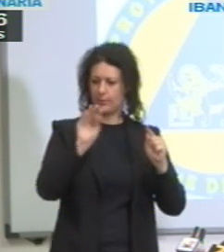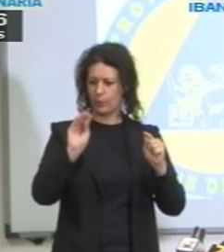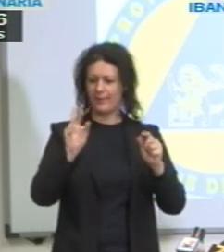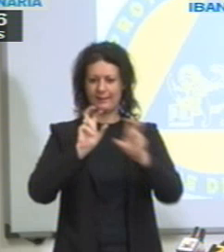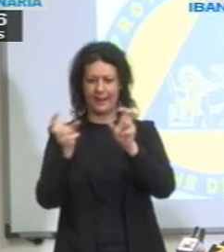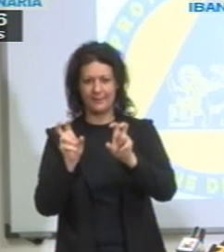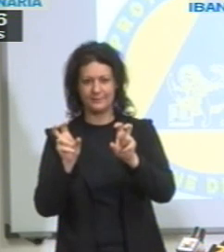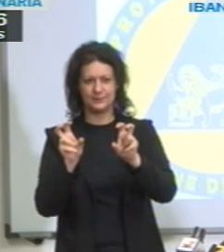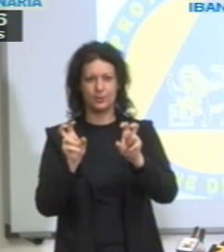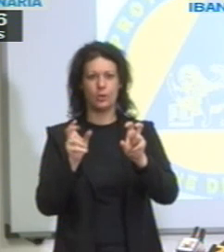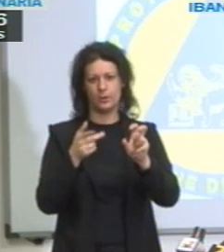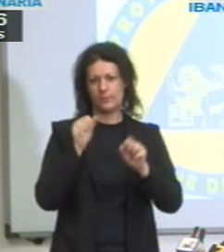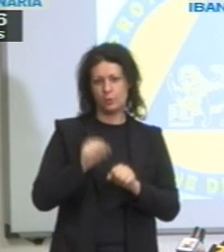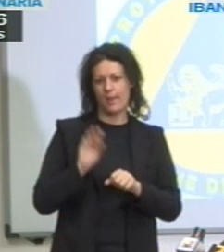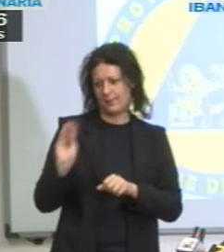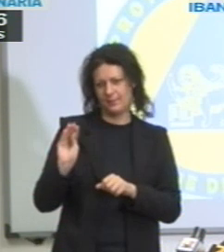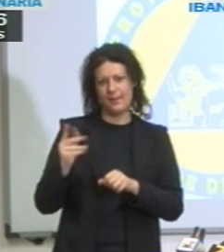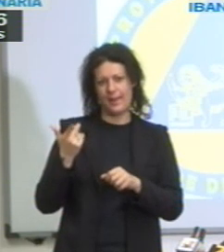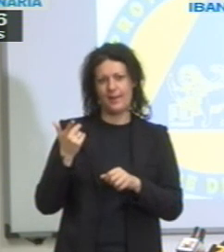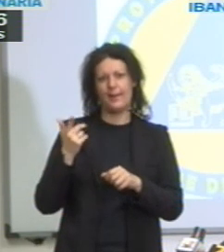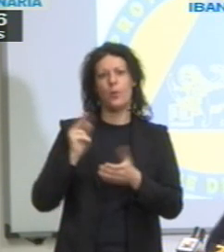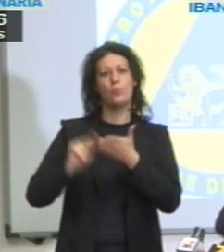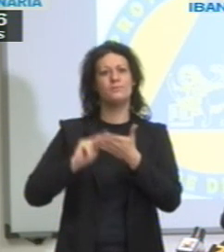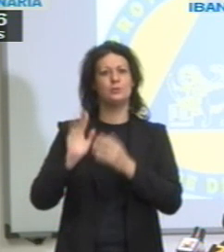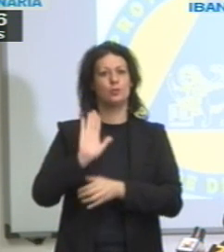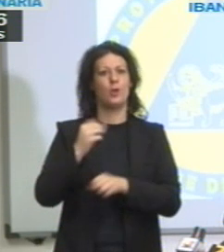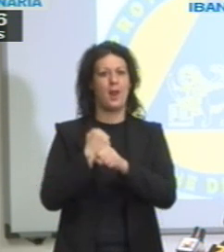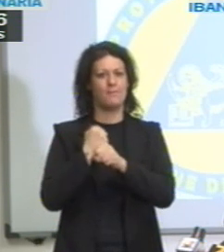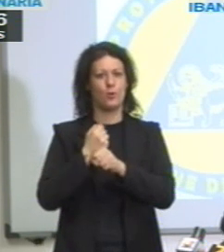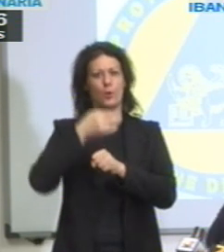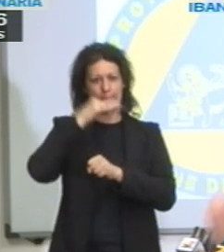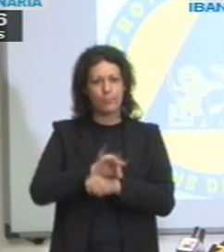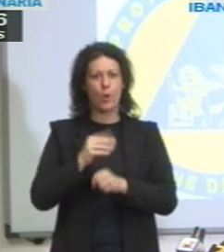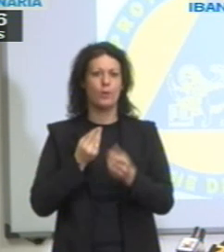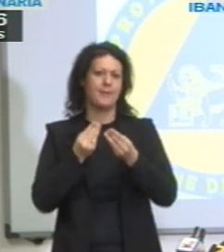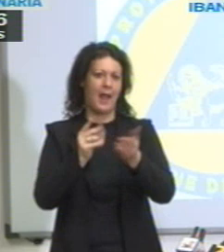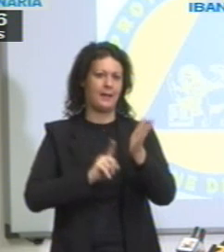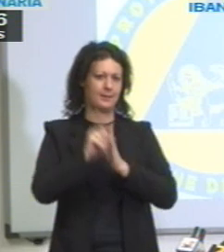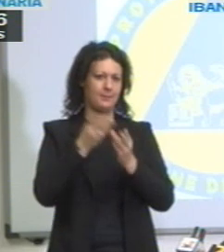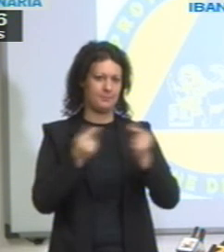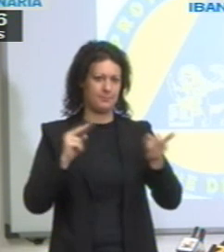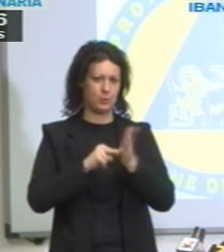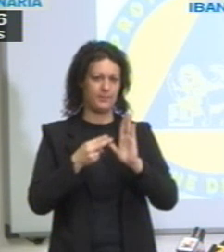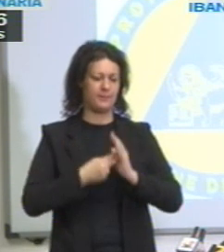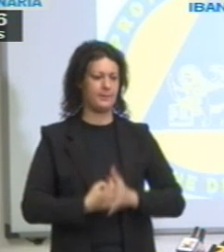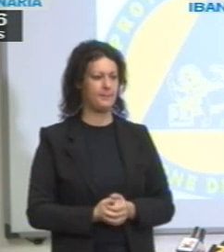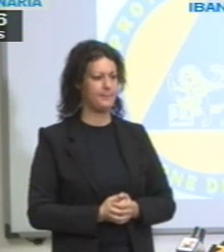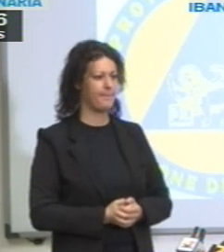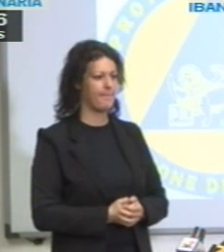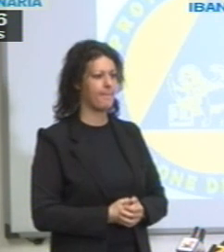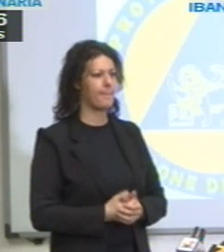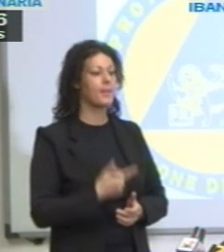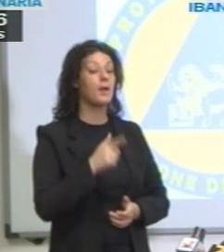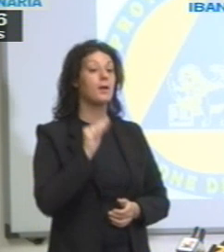c'è il piano degli orari di treni che magari riesce a risolverlo direttamente, no? Galvan Ansa, lei pensa che lunedì 4 ci